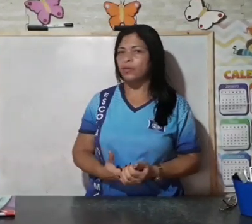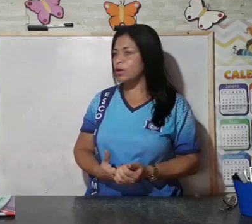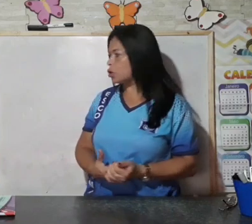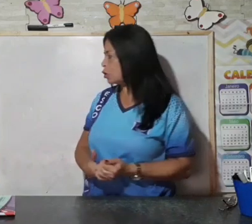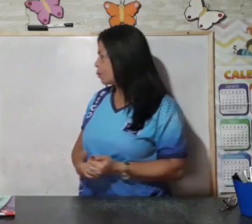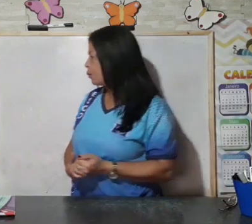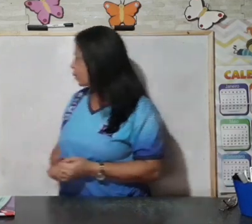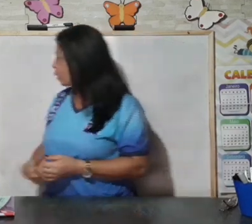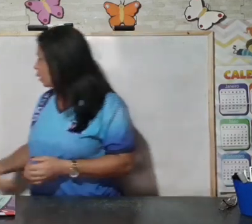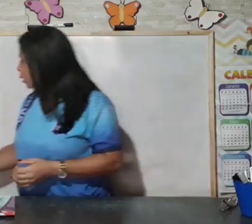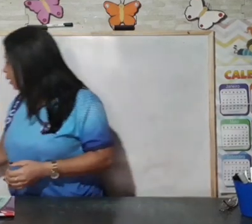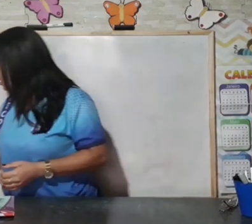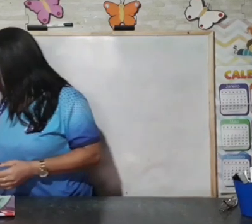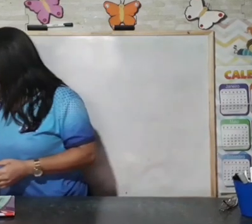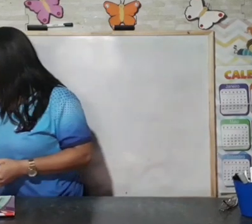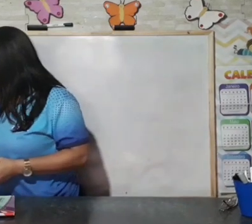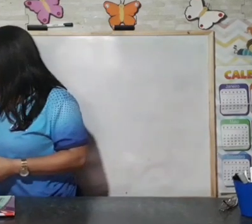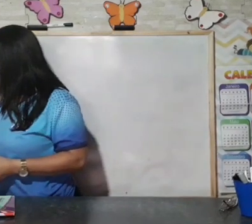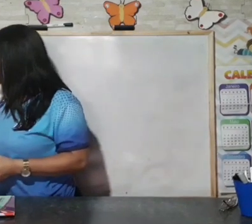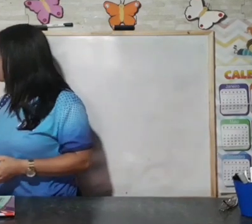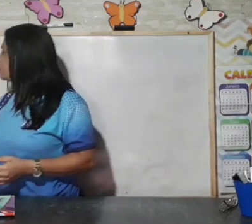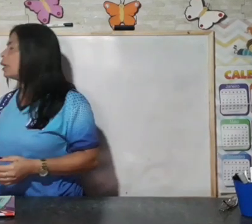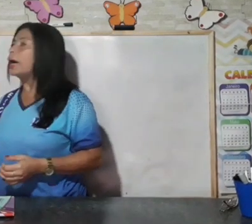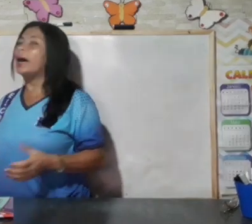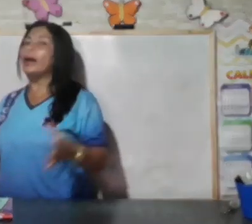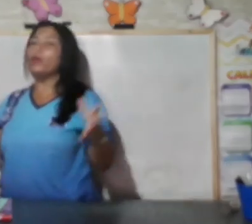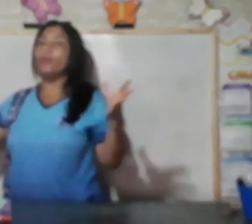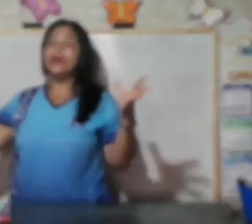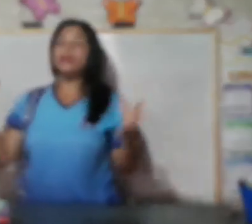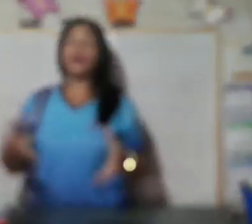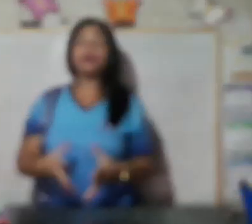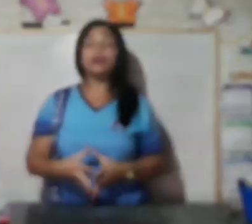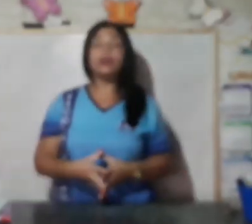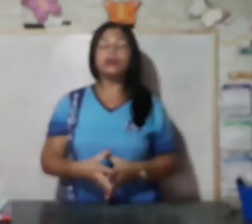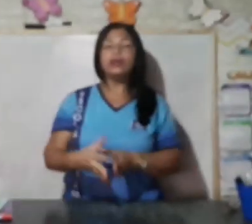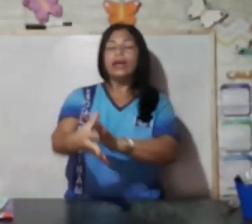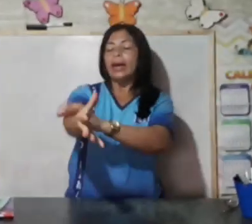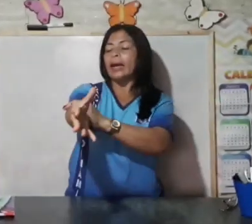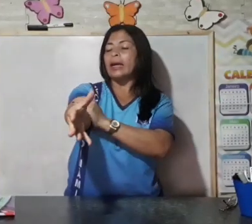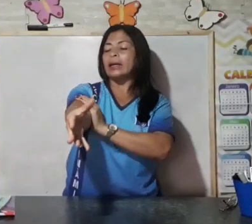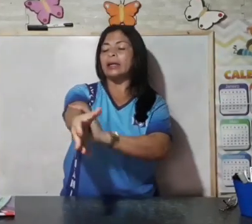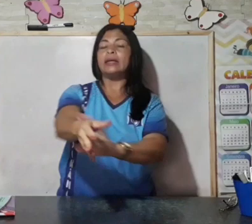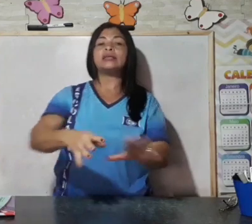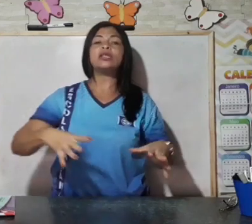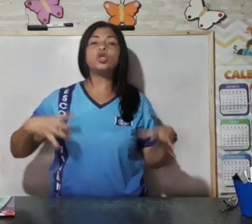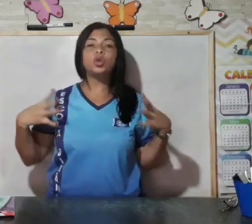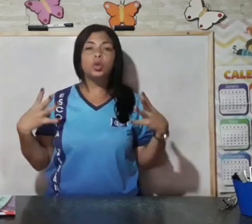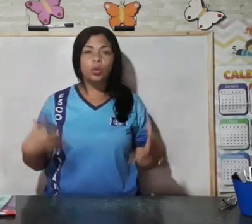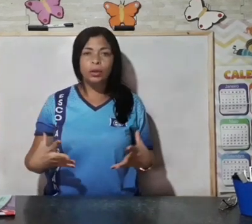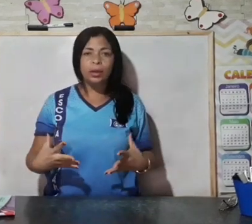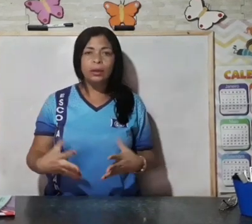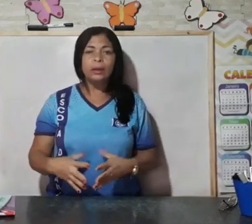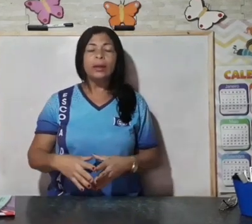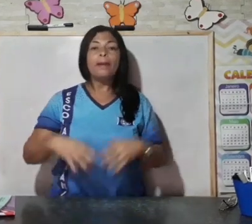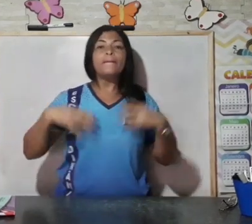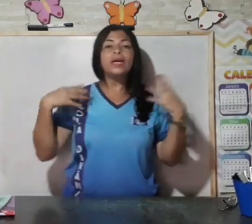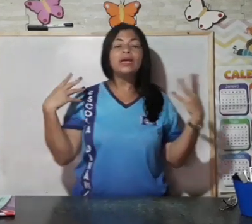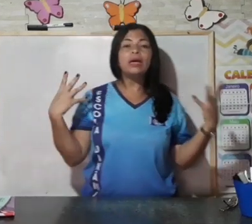sensíveis. E continuando, o mais importante é que a criança estude, brinque